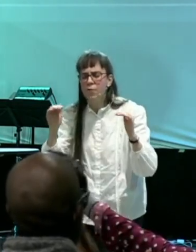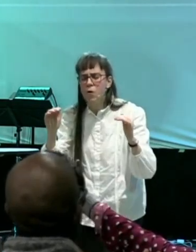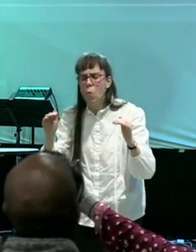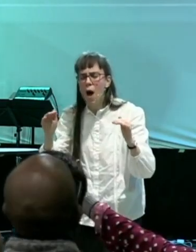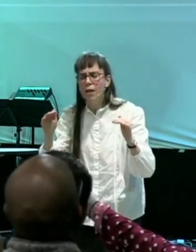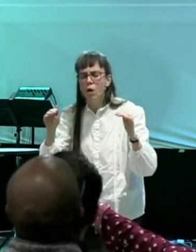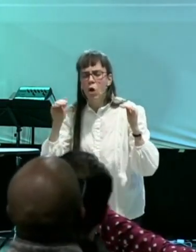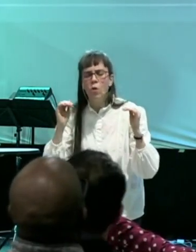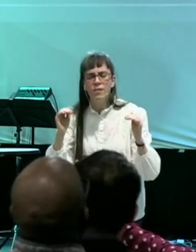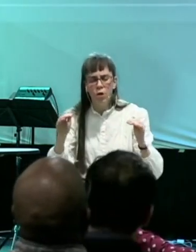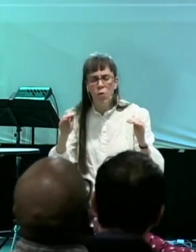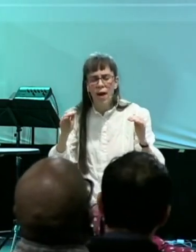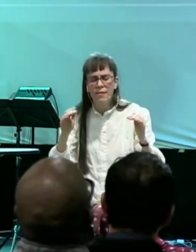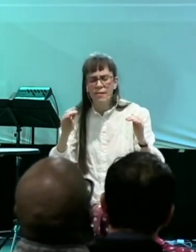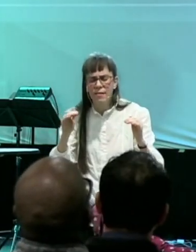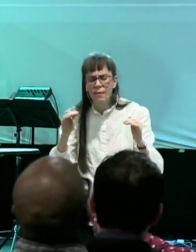est en Jésus-Christ.